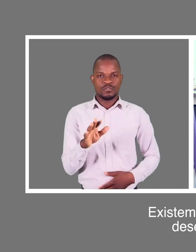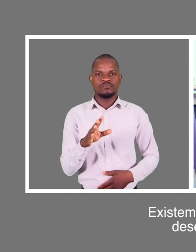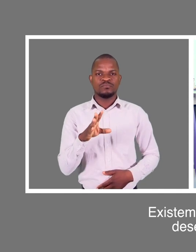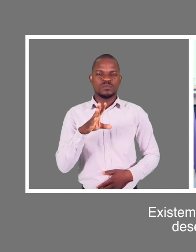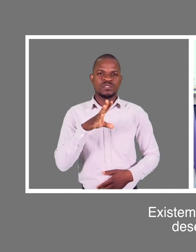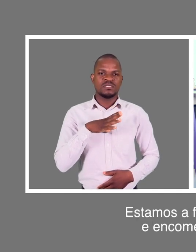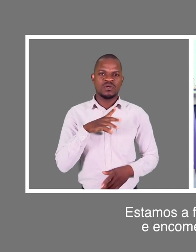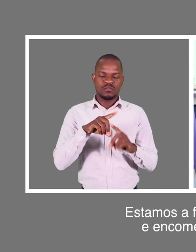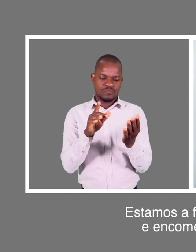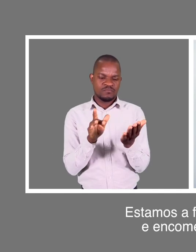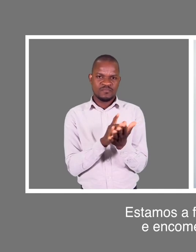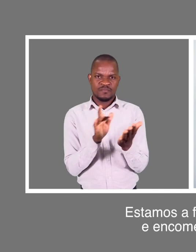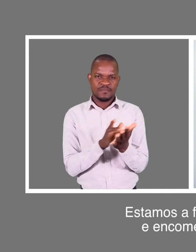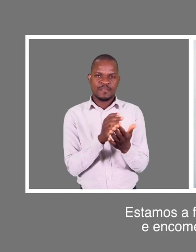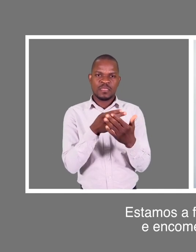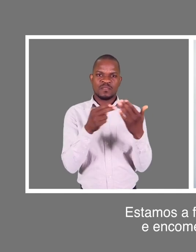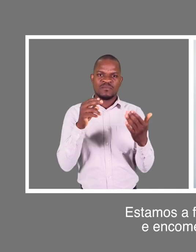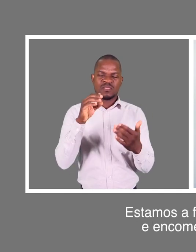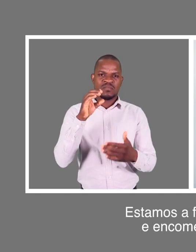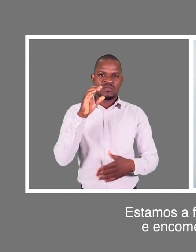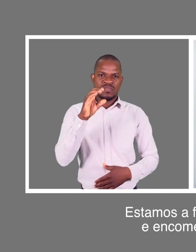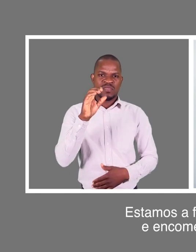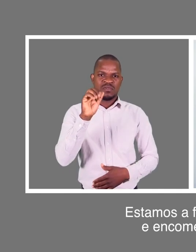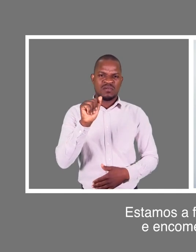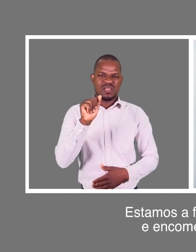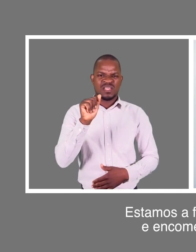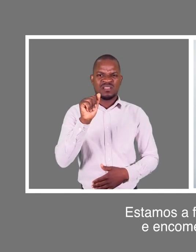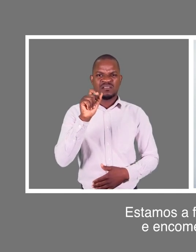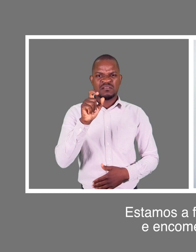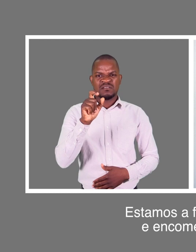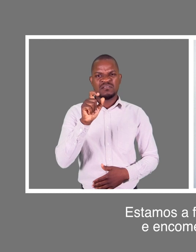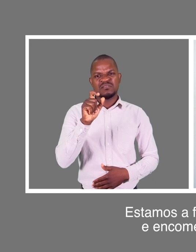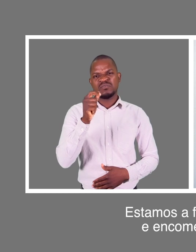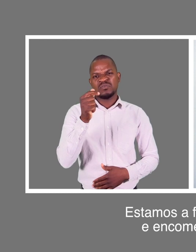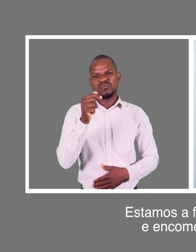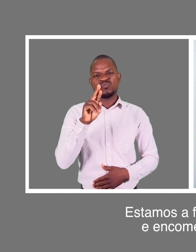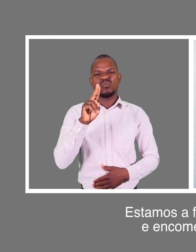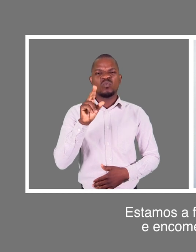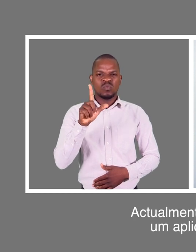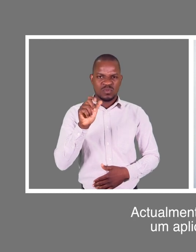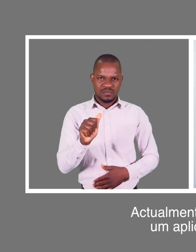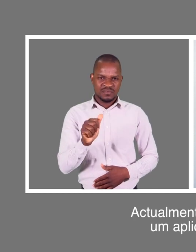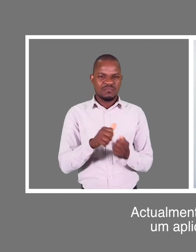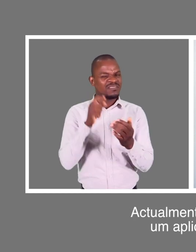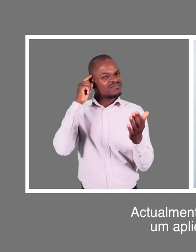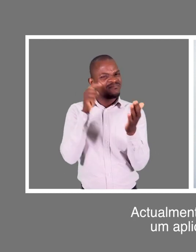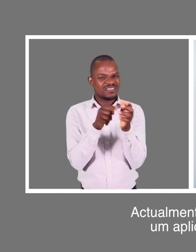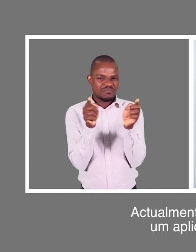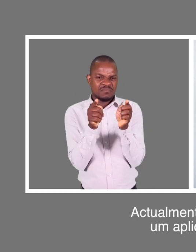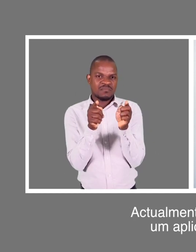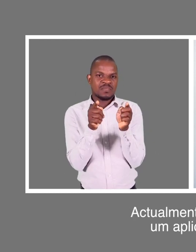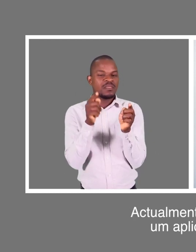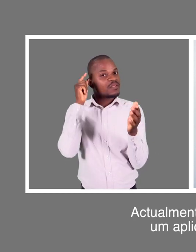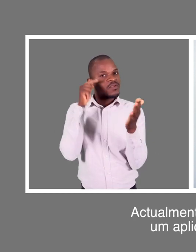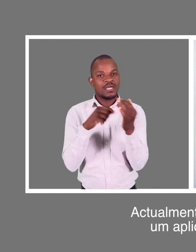nós desenvolvemos o nosso, e estamos a falar de aplicativos também de vendas e encomendas que desenvolvemos. Atualmente, por exemplo, estamos a